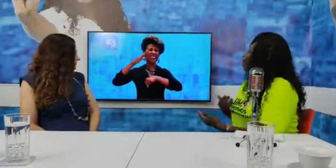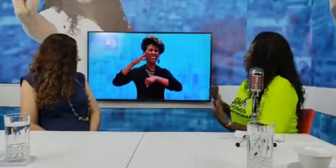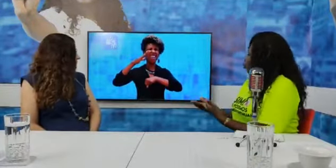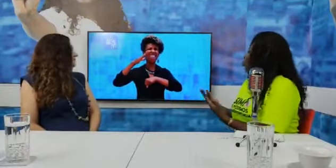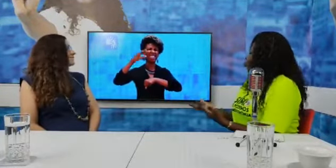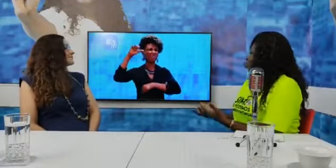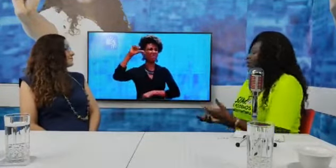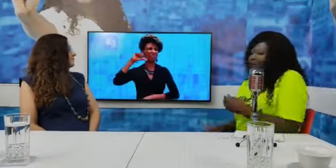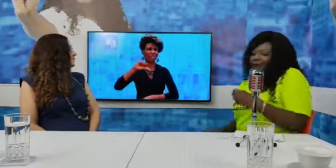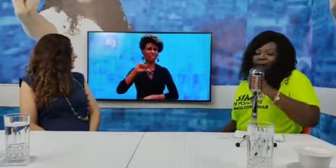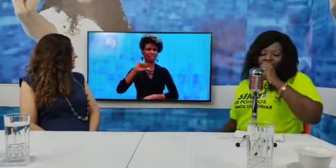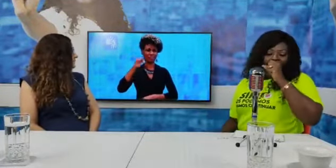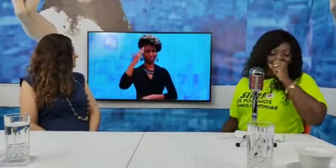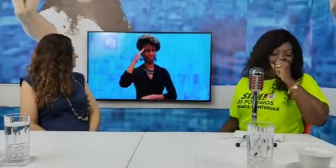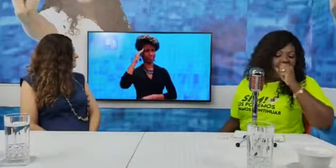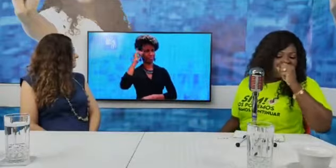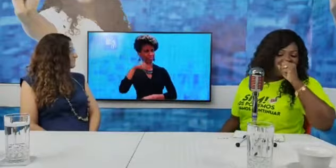pior, pelo que eu pude entender.